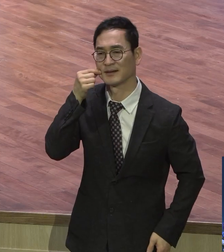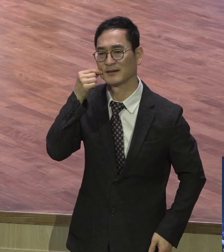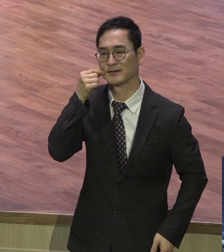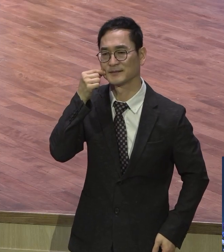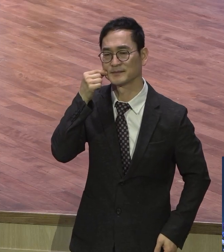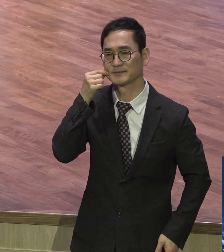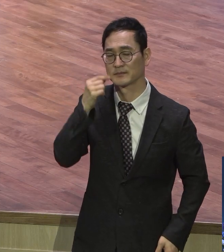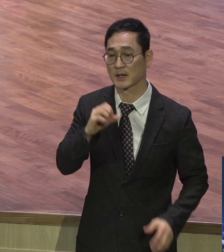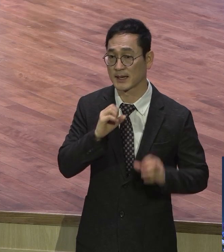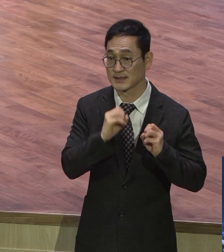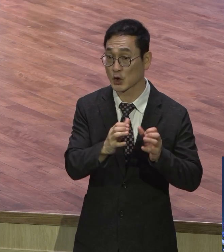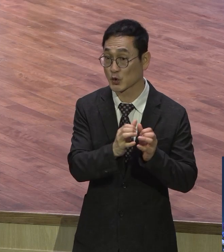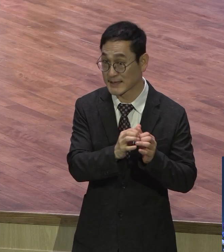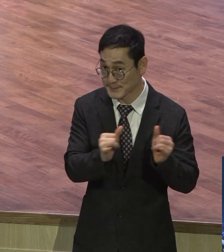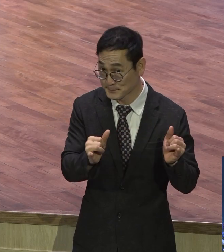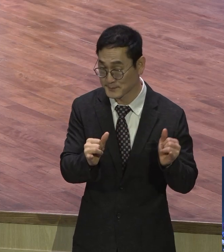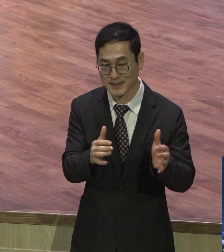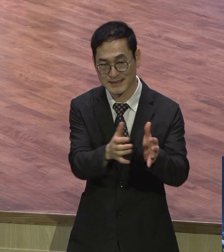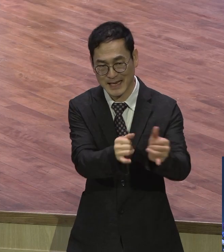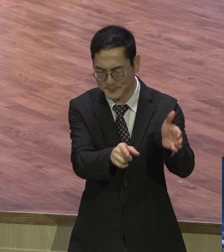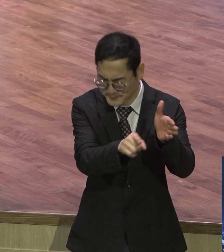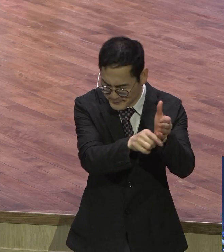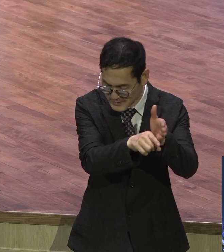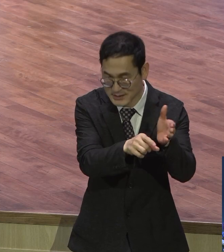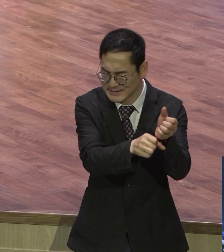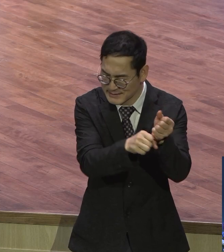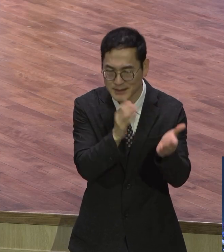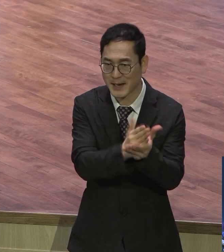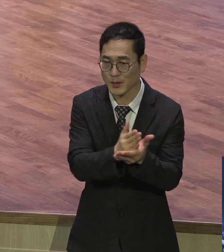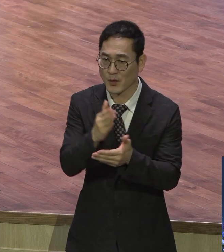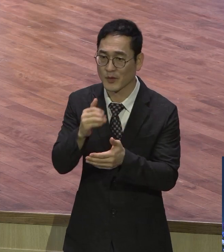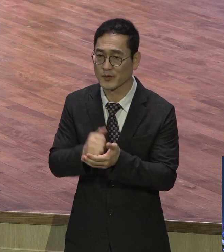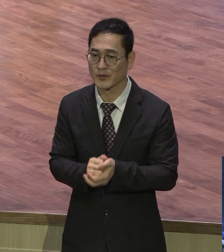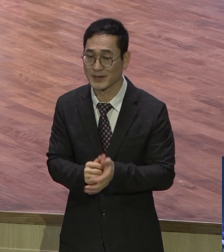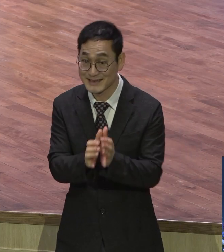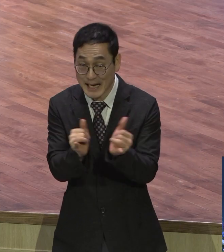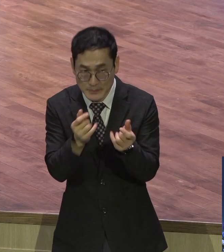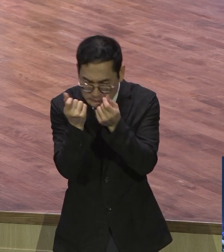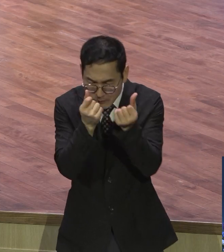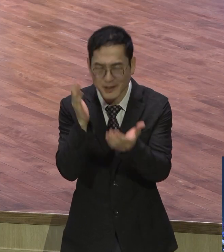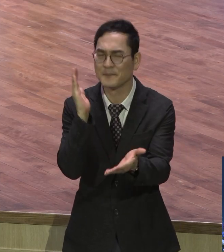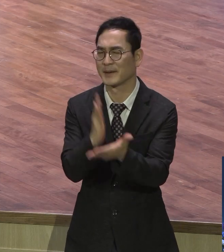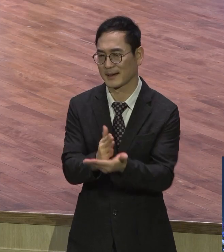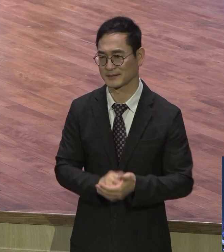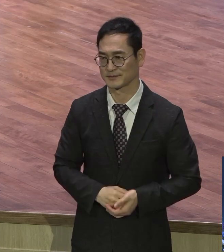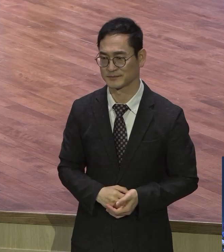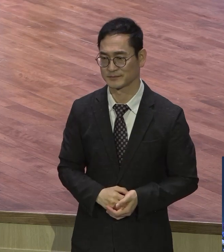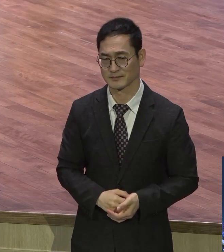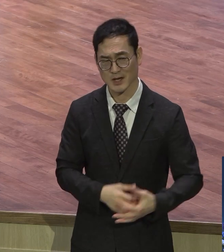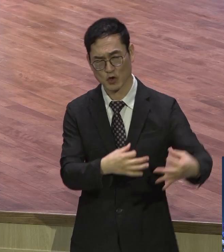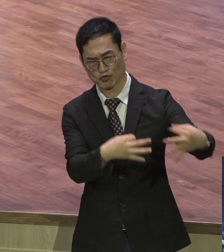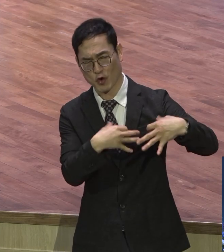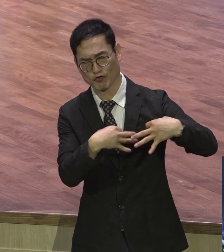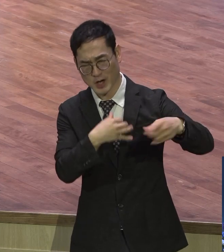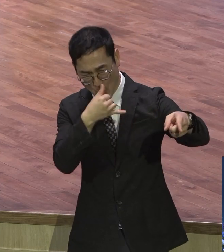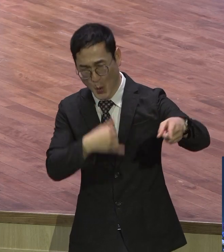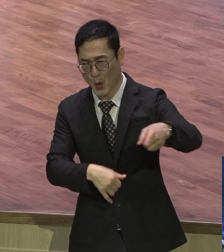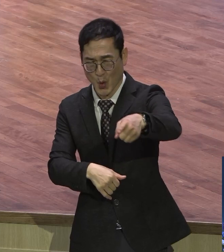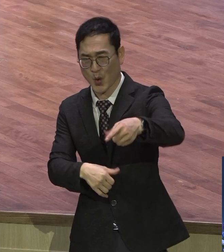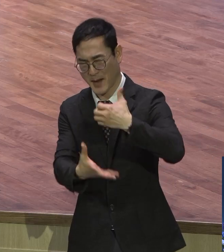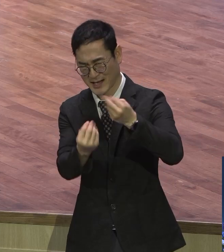성교사님들 사람을 의지하지 마세요 사람 눈치도 보지 마세요 어느 분이 좀 많이 후원해 주고 어느